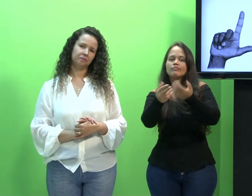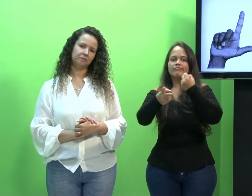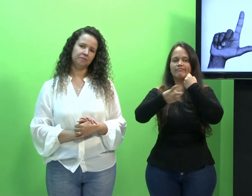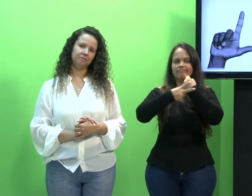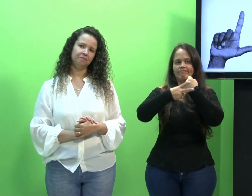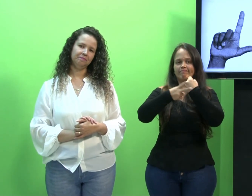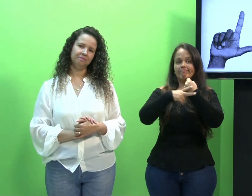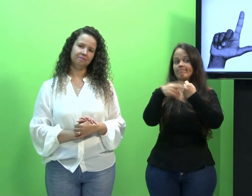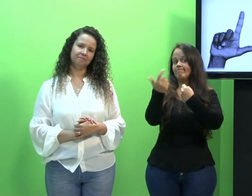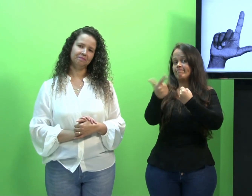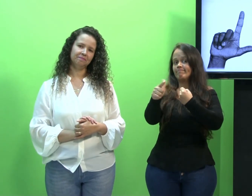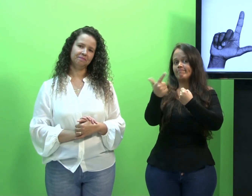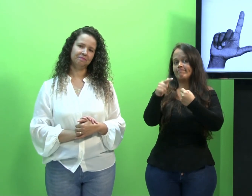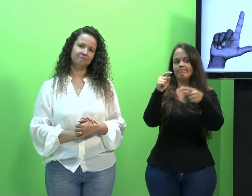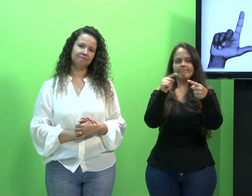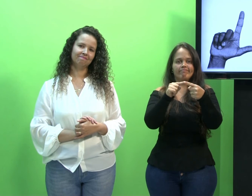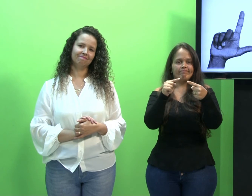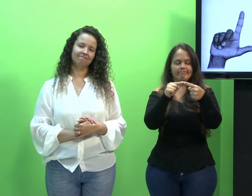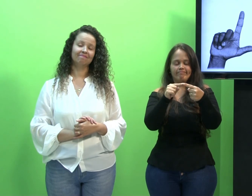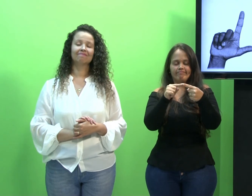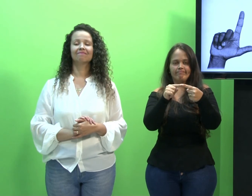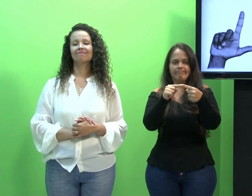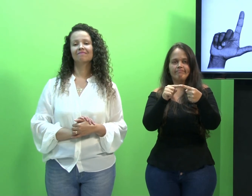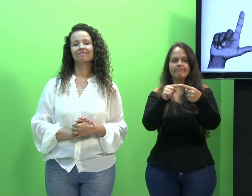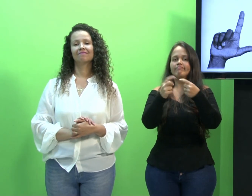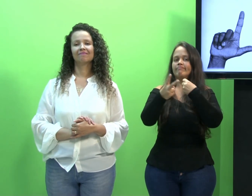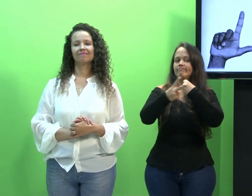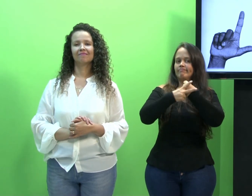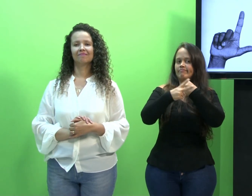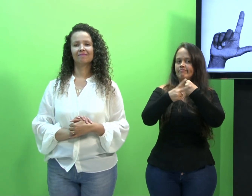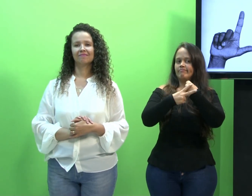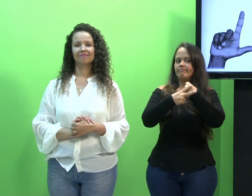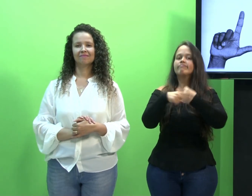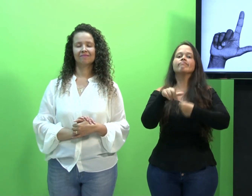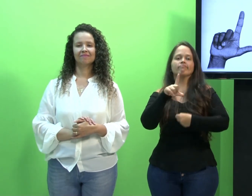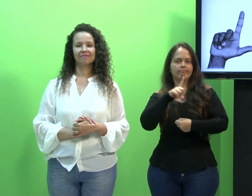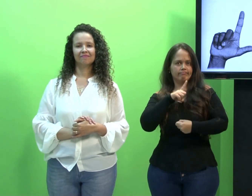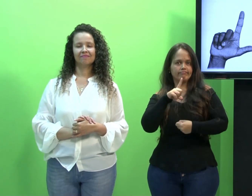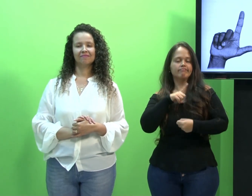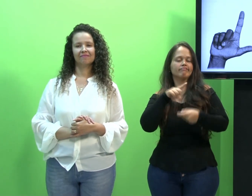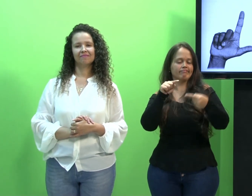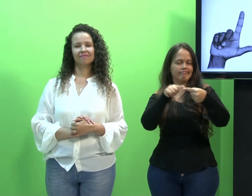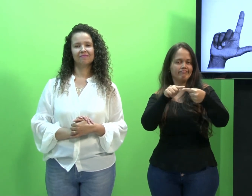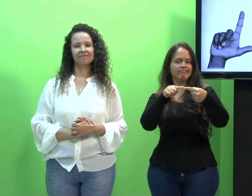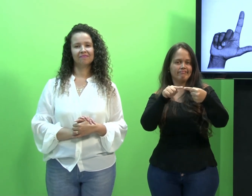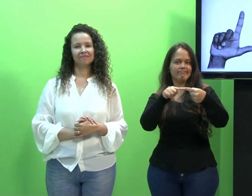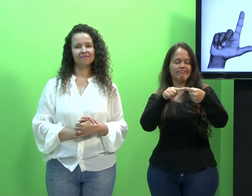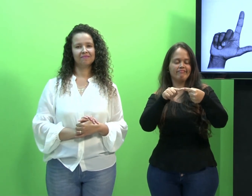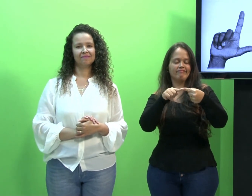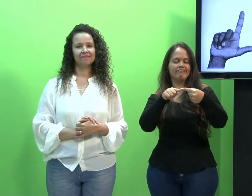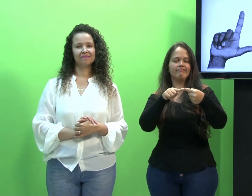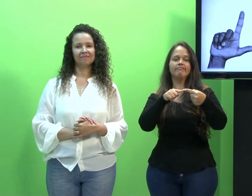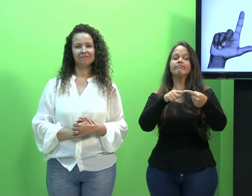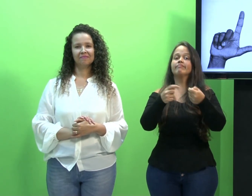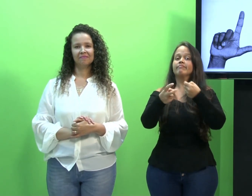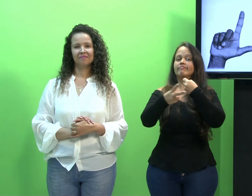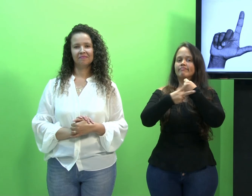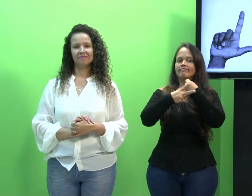os verbos sem concordância, verbos com concordância